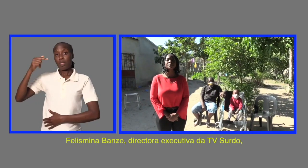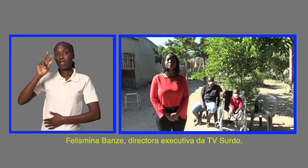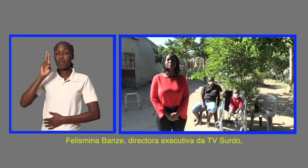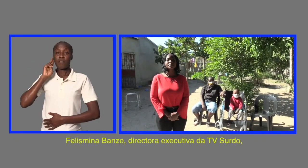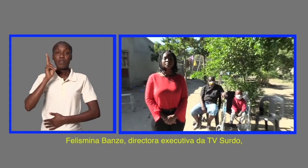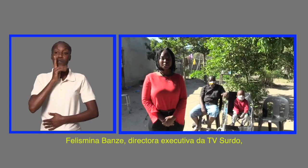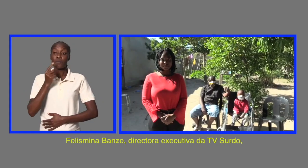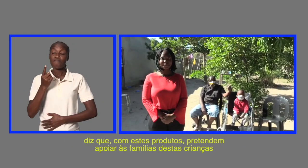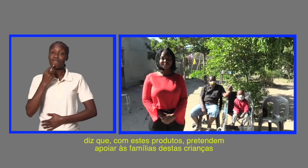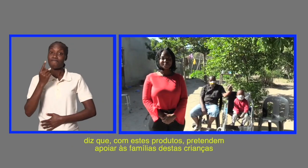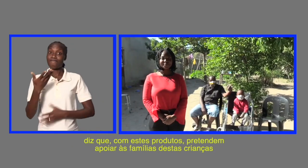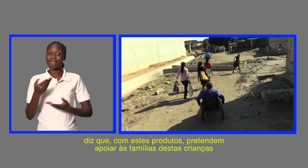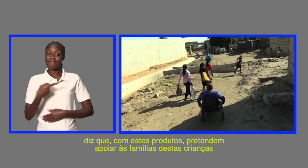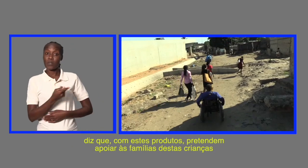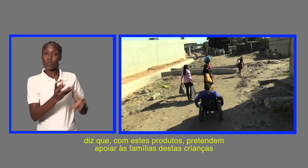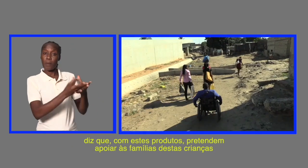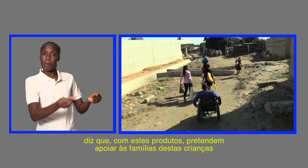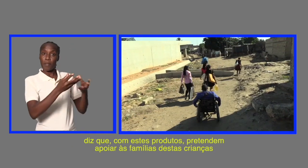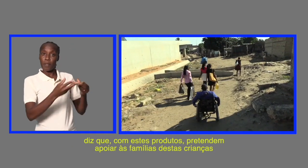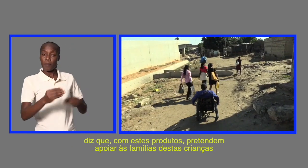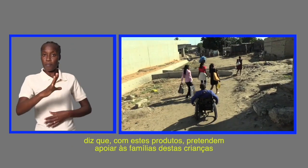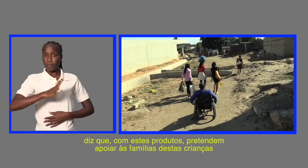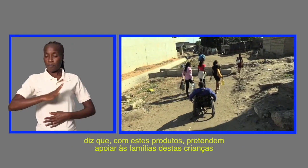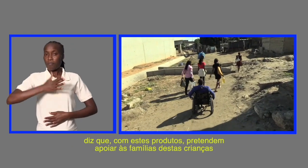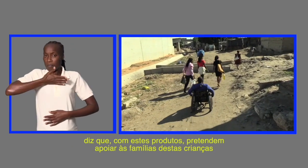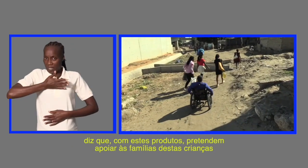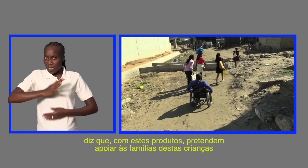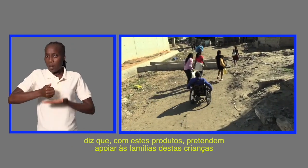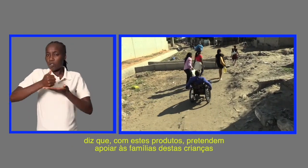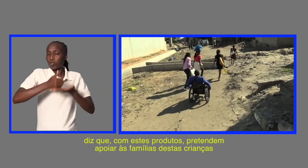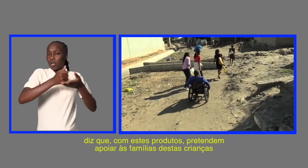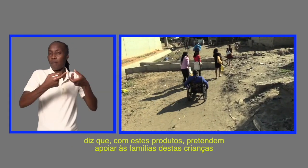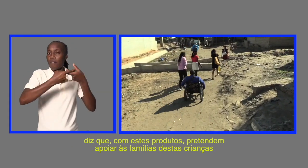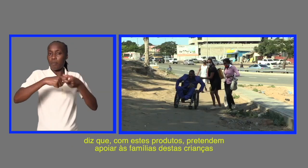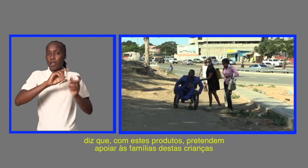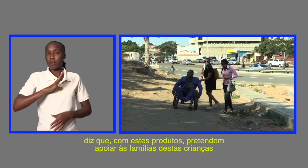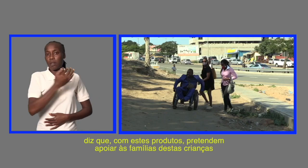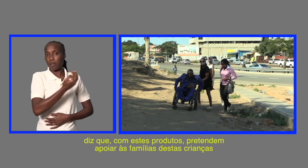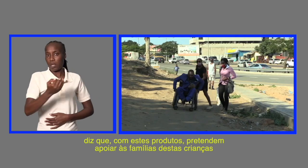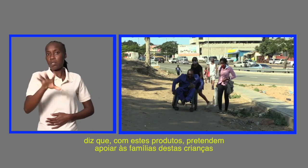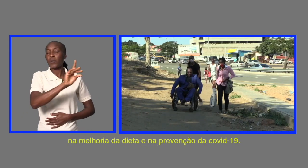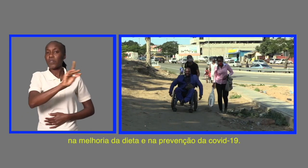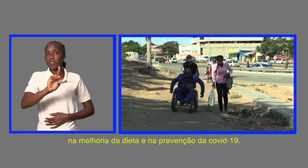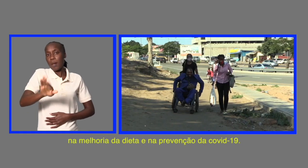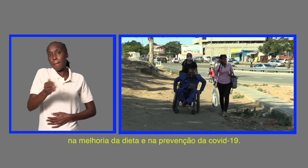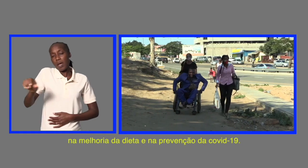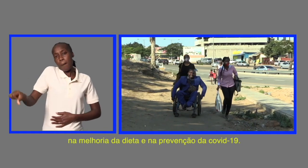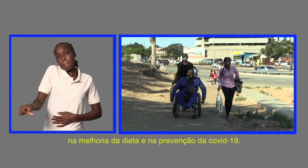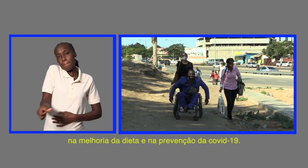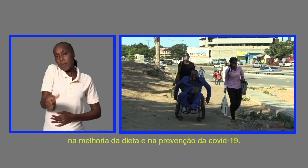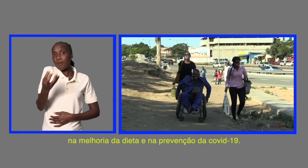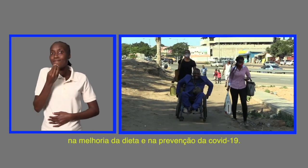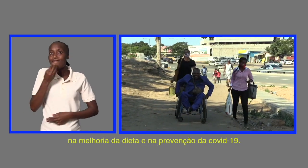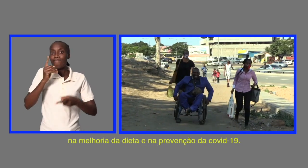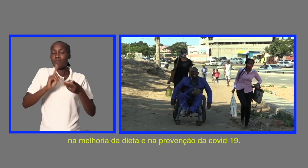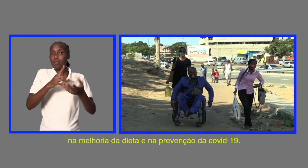executiva da TV Surdo, diz que com estes produtos pretendem apoiar as famílias de crianças na melhoria